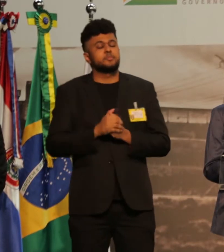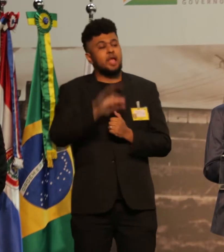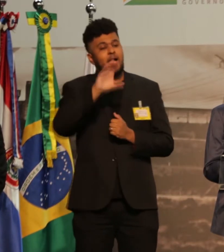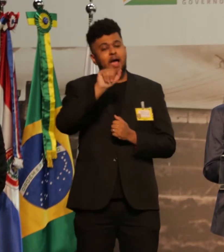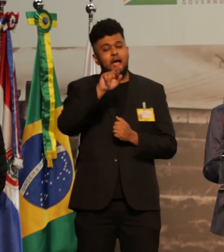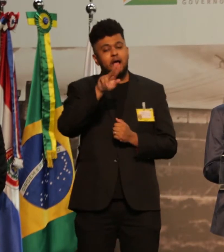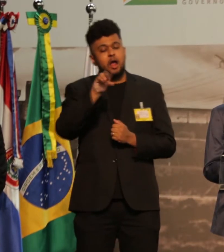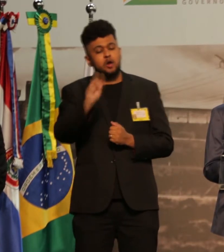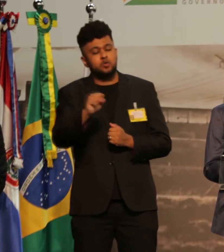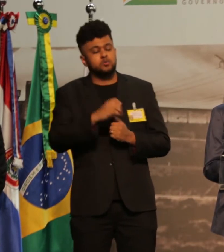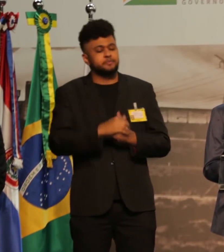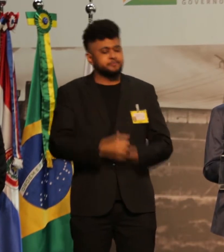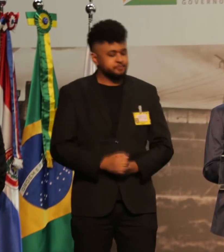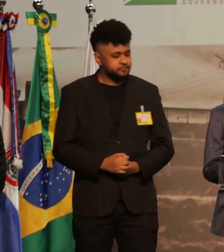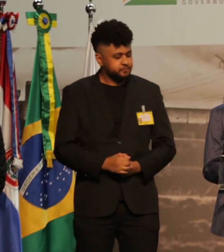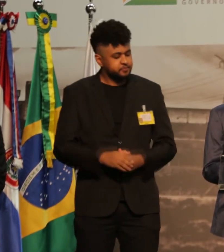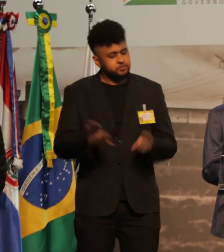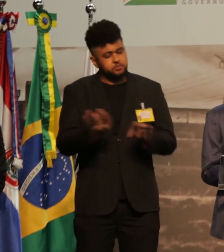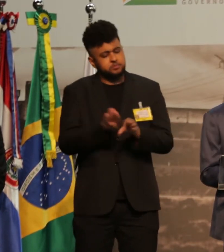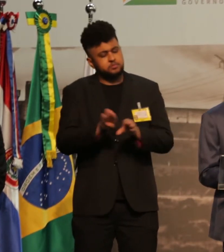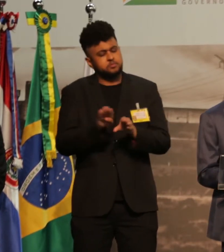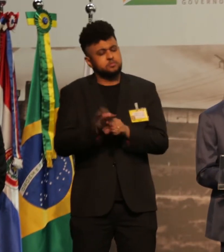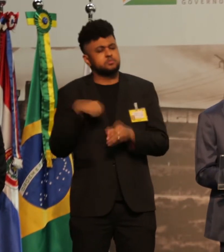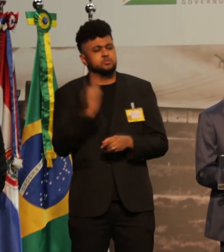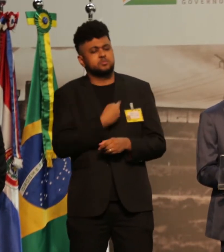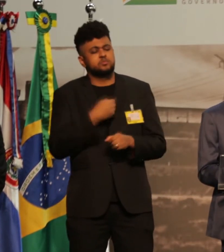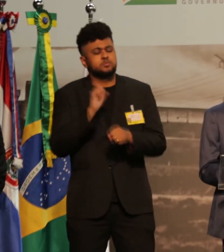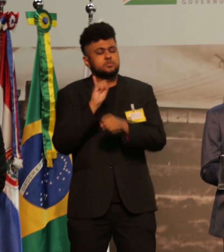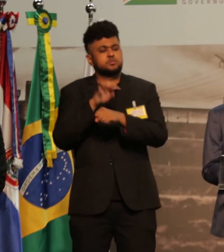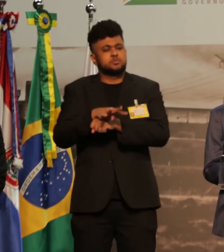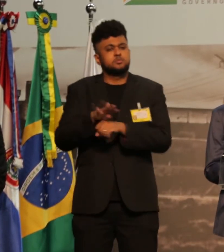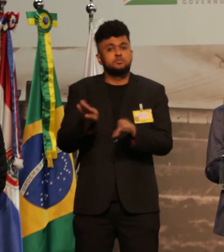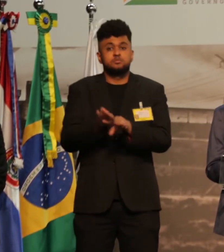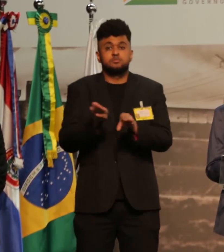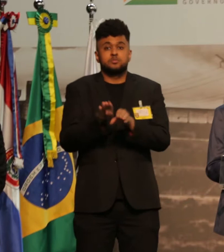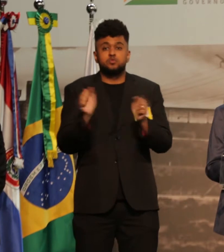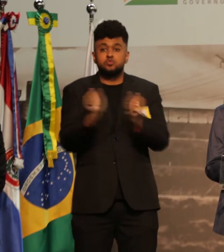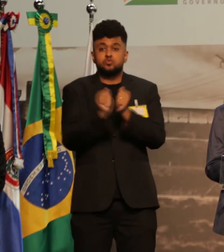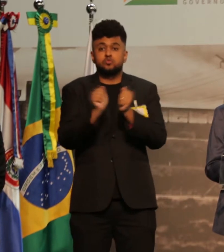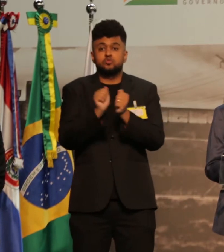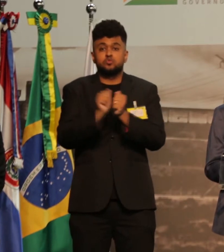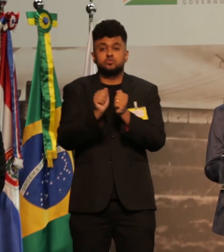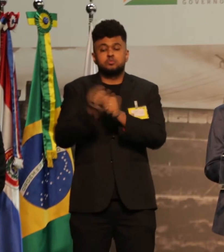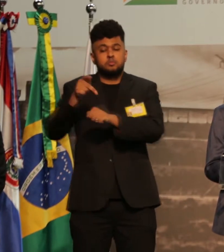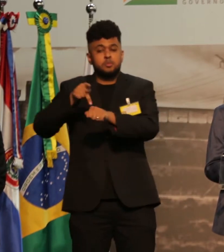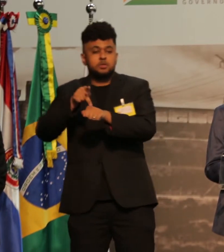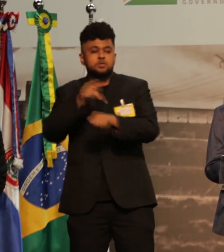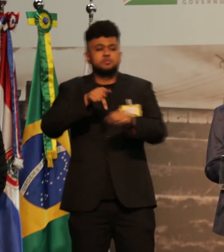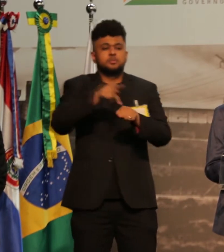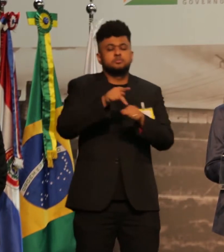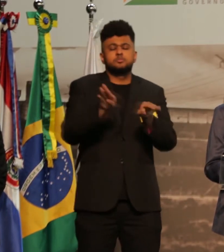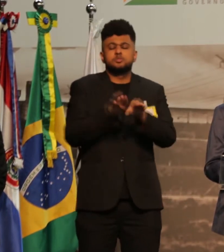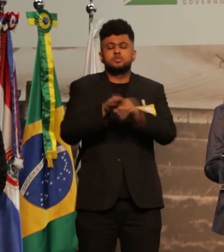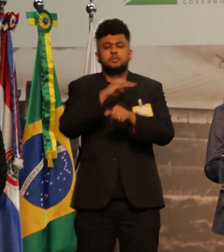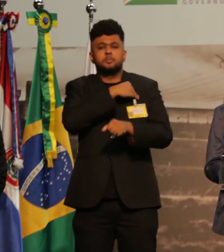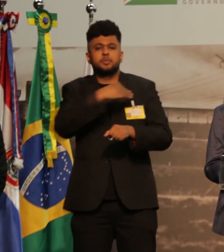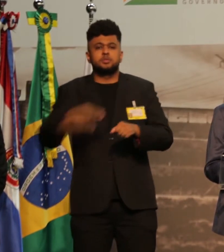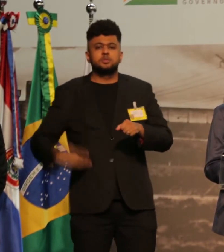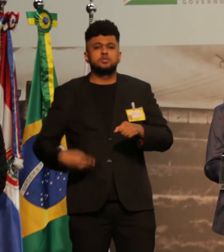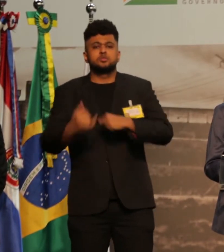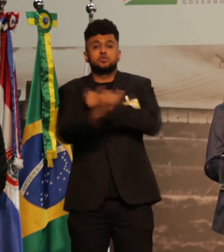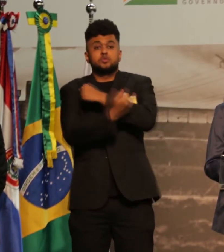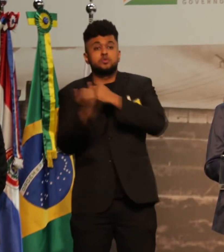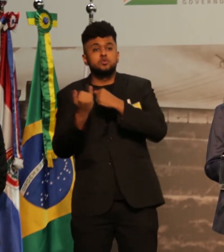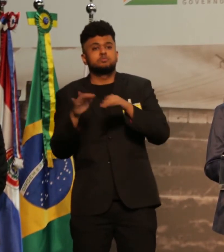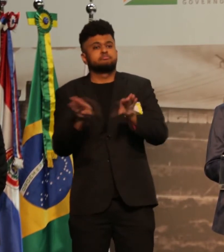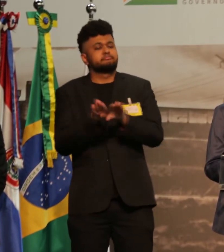Carlos Alberto França, no zelo pela nossa binacionalidade. Ao ministro da Infraestrutura,